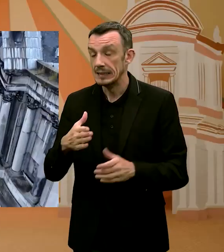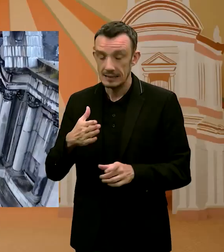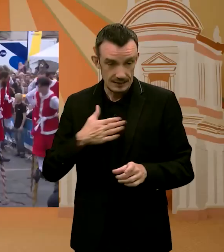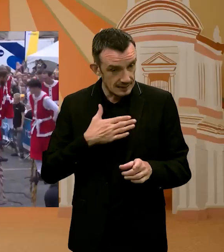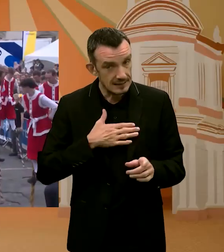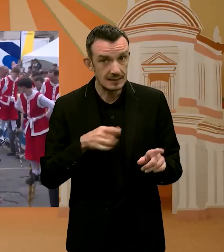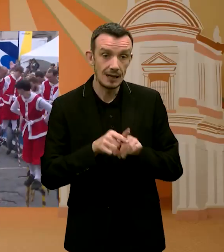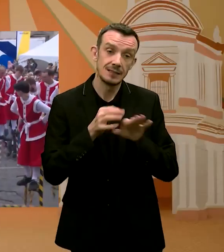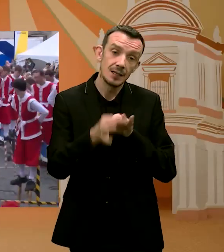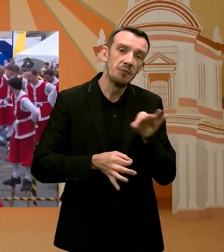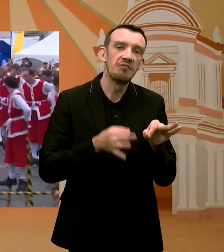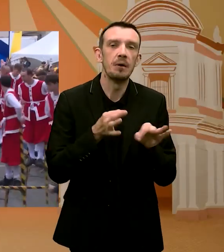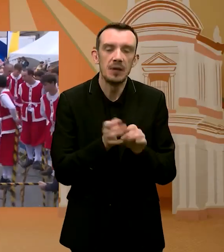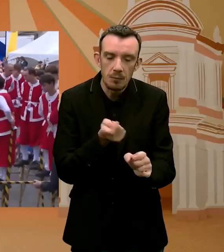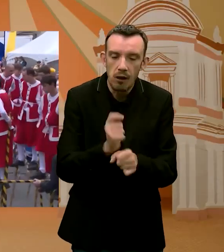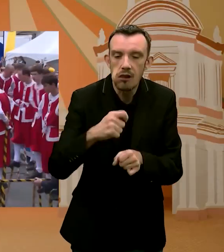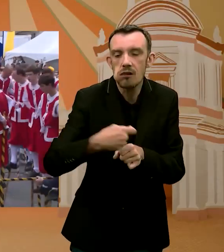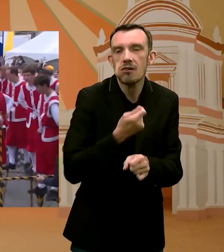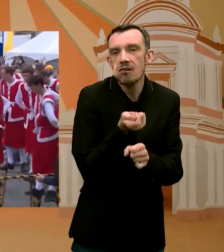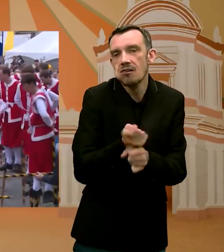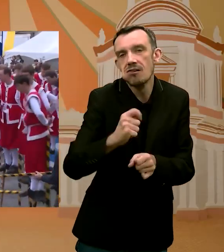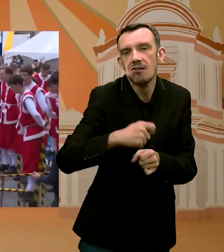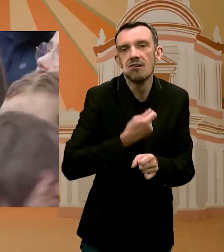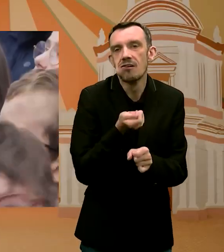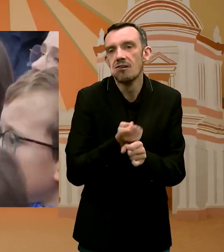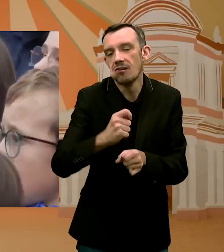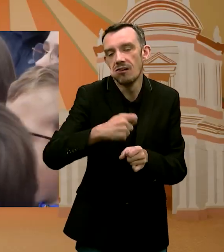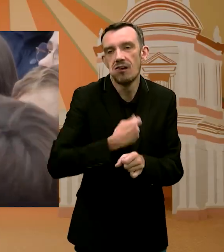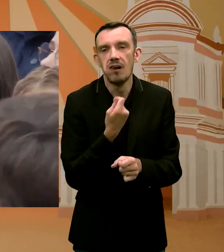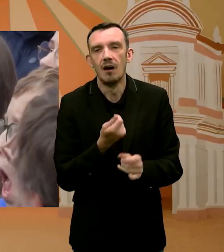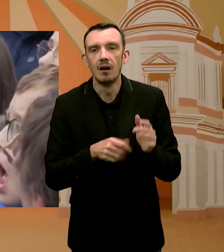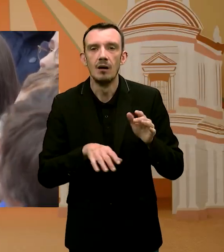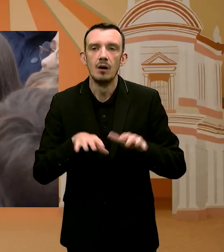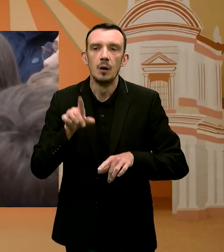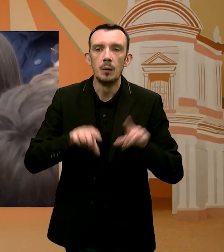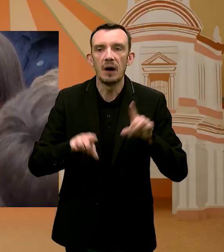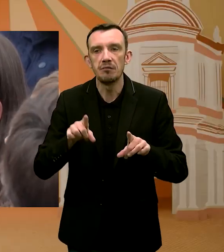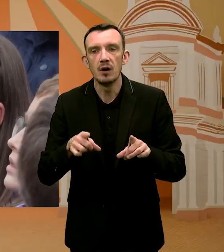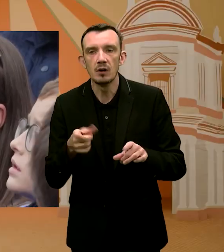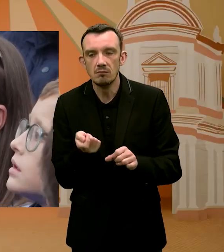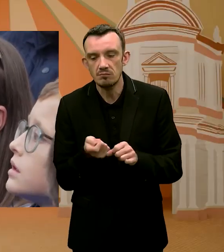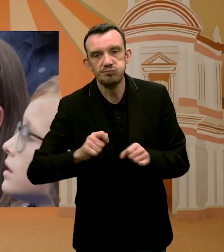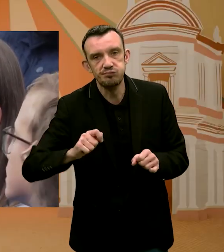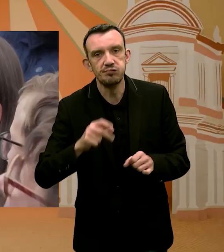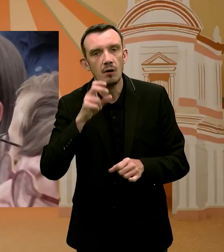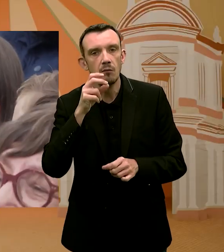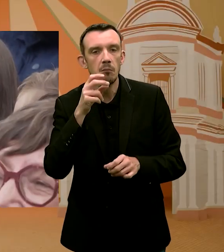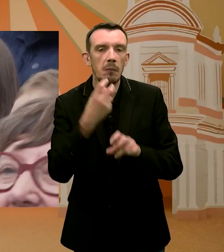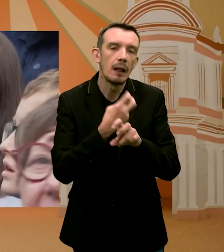descend. Parfois on rectifie un peu le ok, là c'était pas un coup terrible, ne le refais plus. Voilà, ça va vraiment du moment un